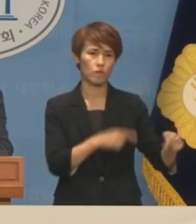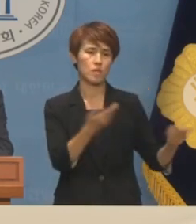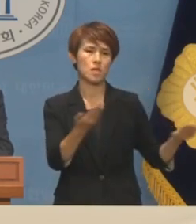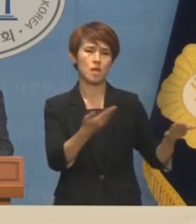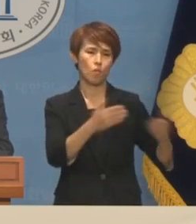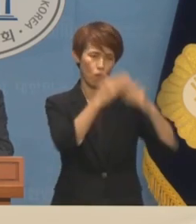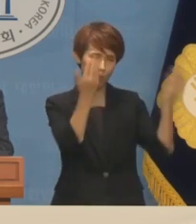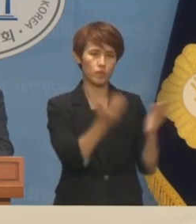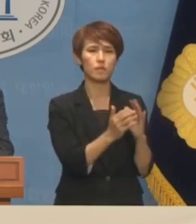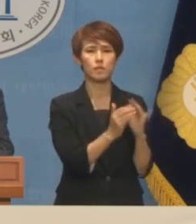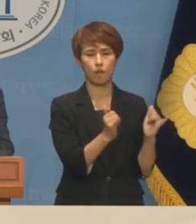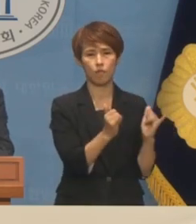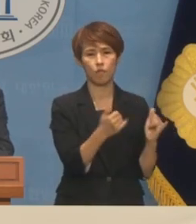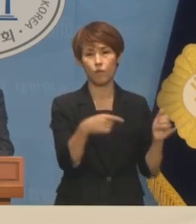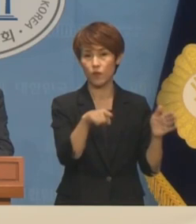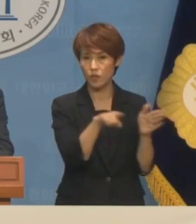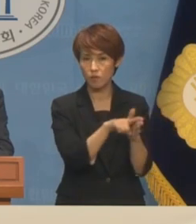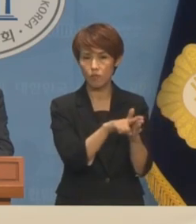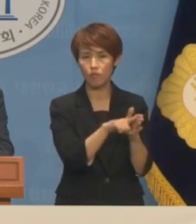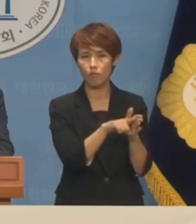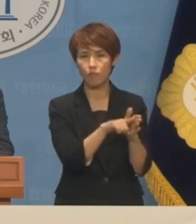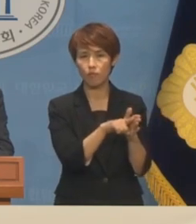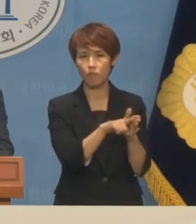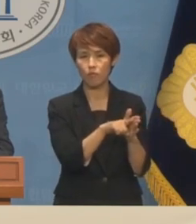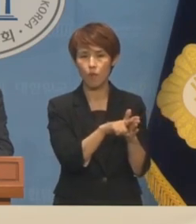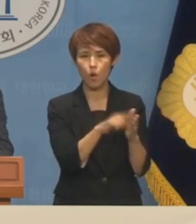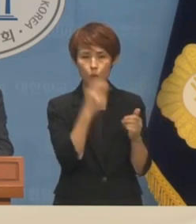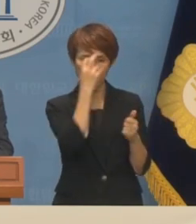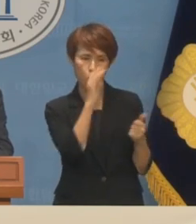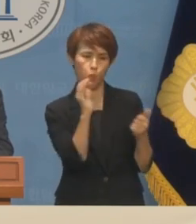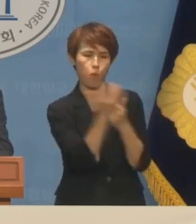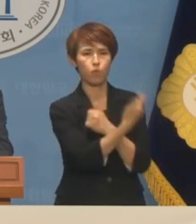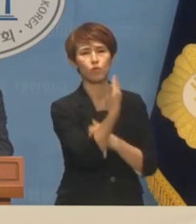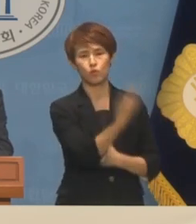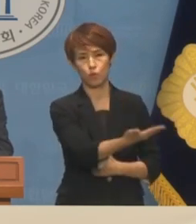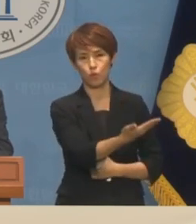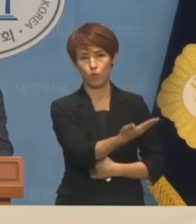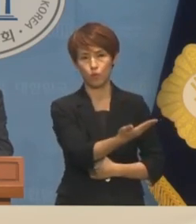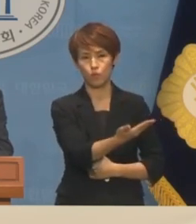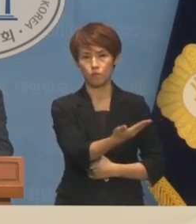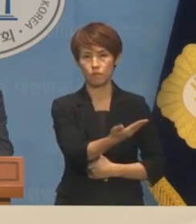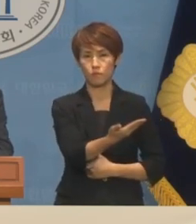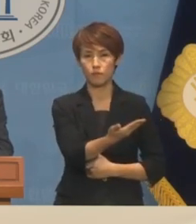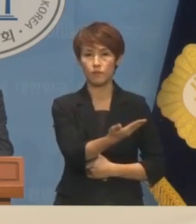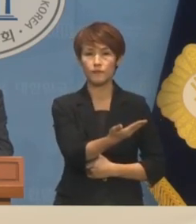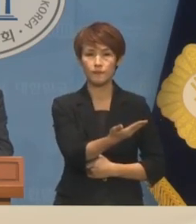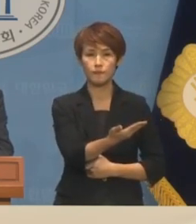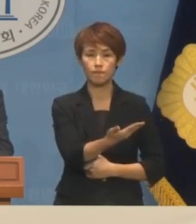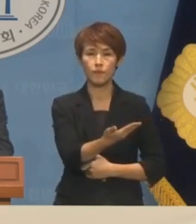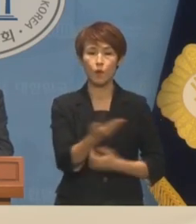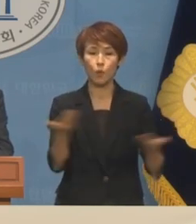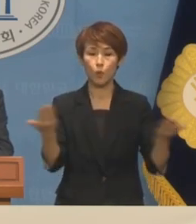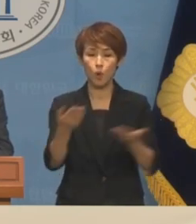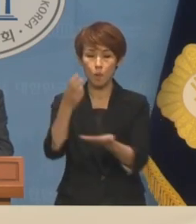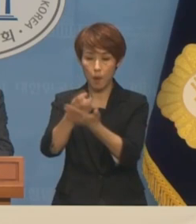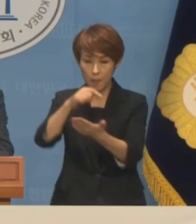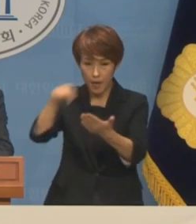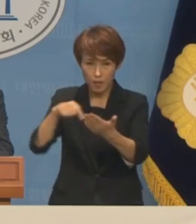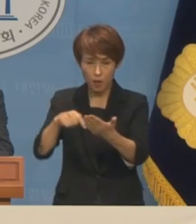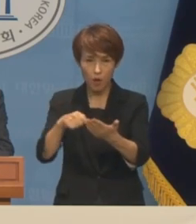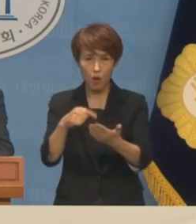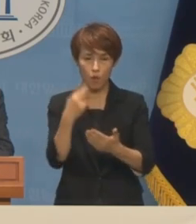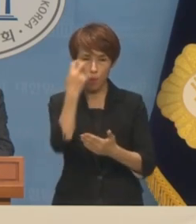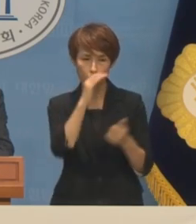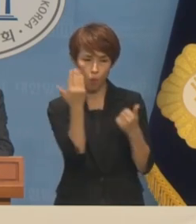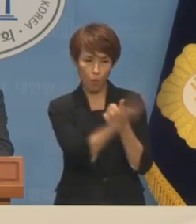모든 노동계층에 대한 일반적인 보호 원칙을 통해서 전통적인 노동법 체계에서 보호받지